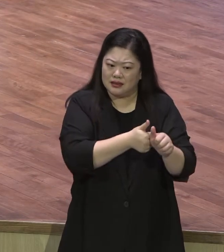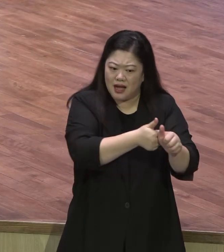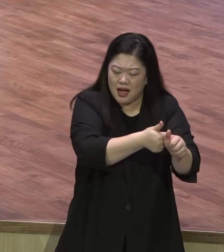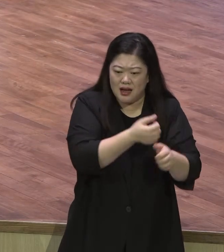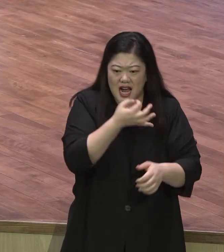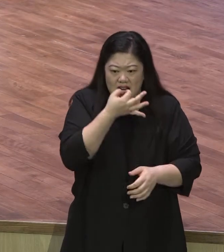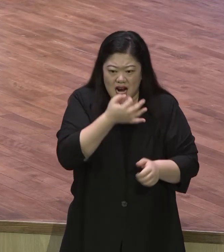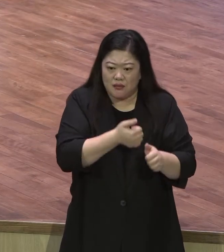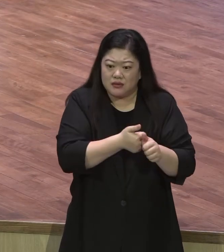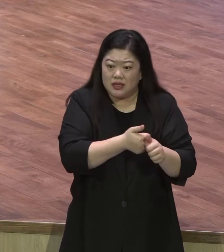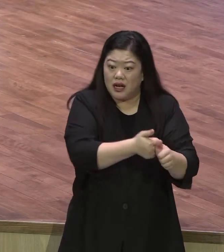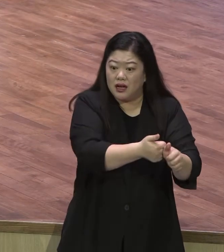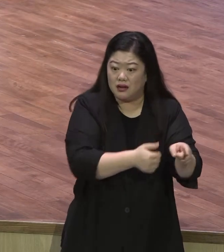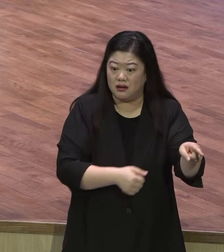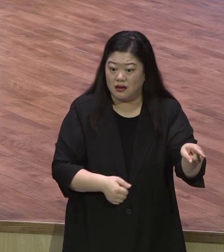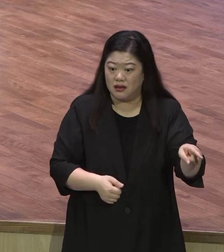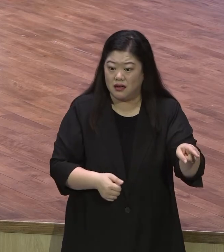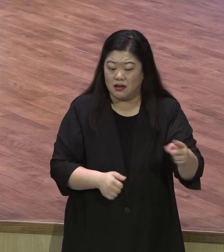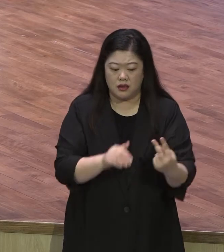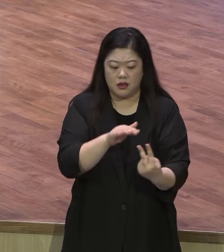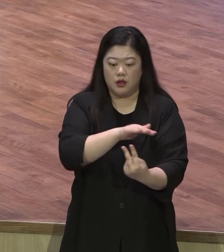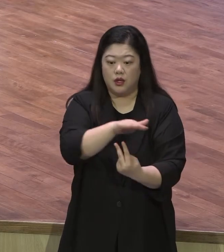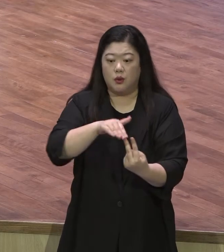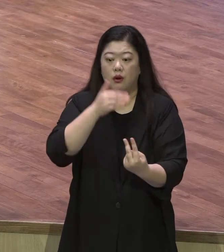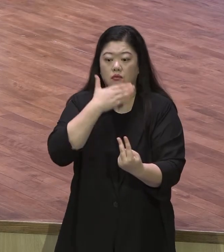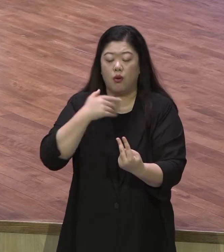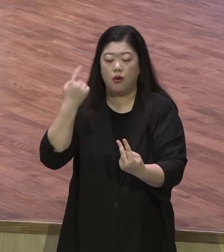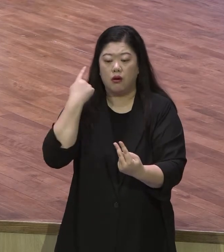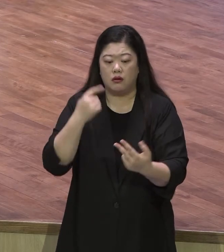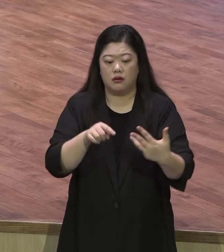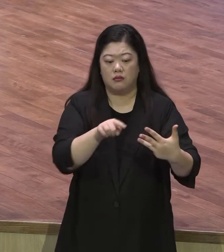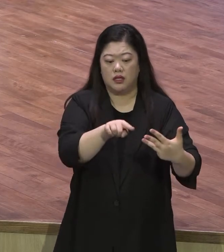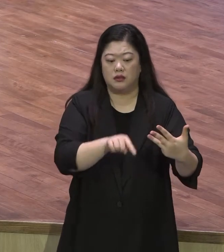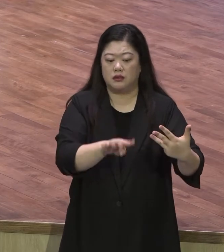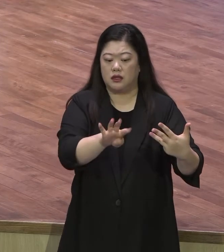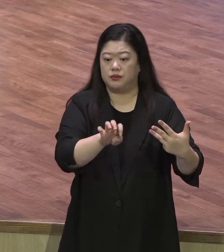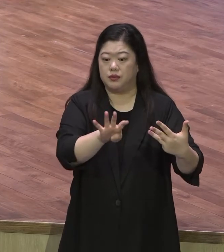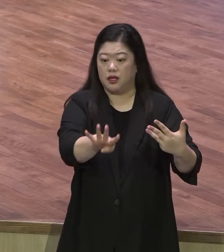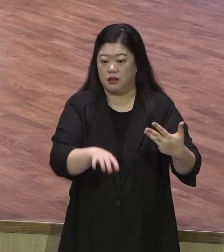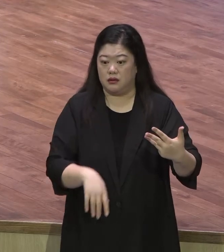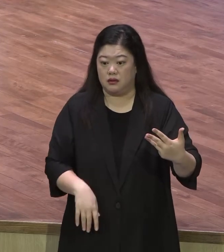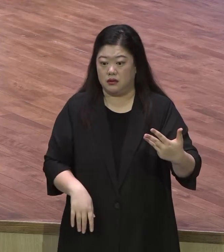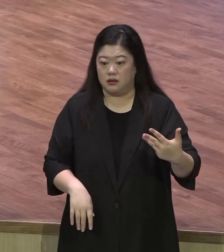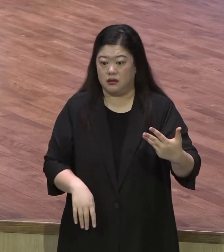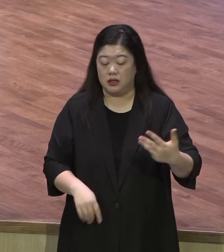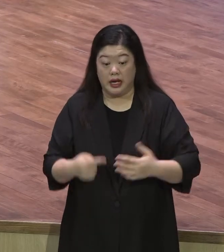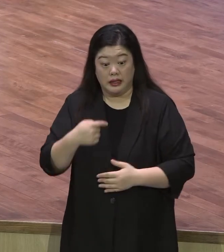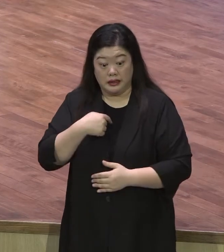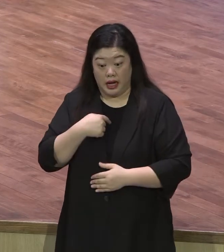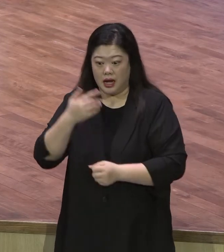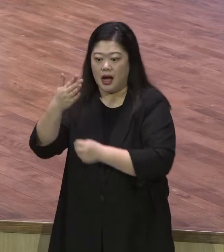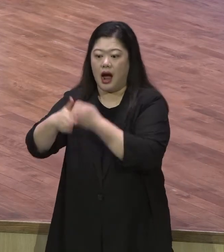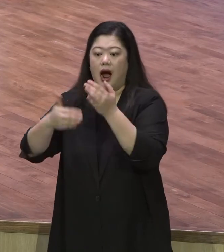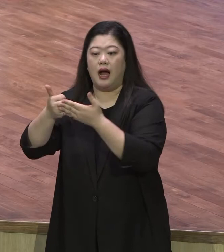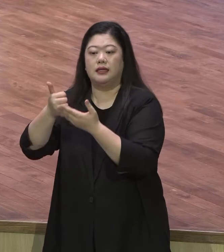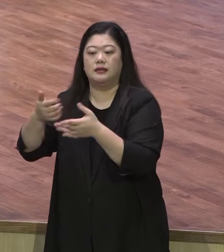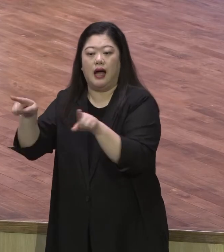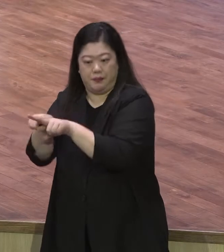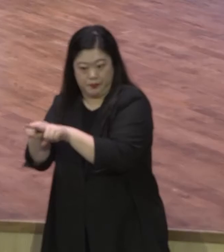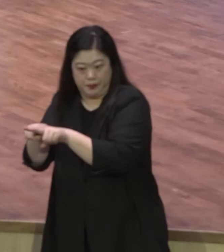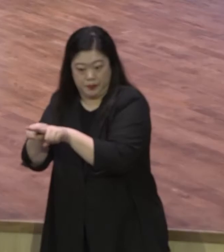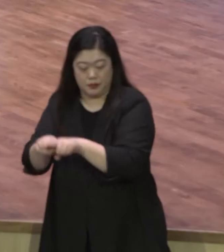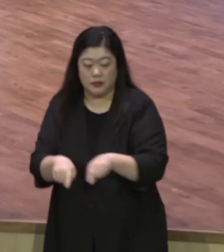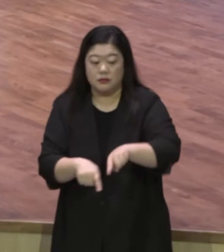저 불신자들 턴가 뭐예요? 요한복음 8장 44절이에요. 너희 아비 마귀 너는 마귀에게 낳으니